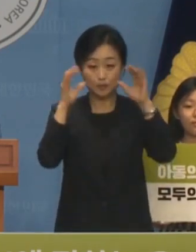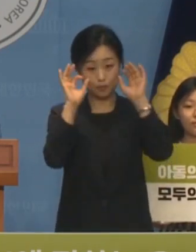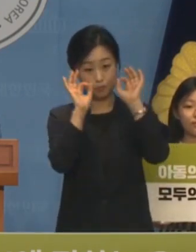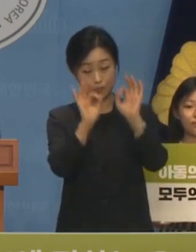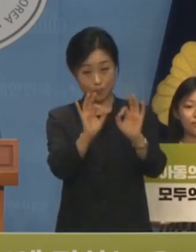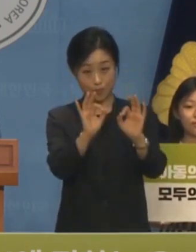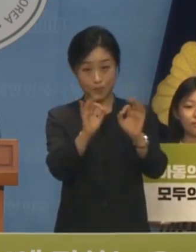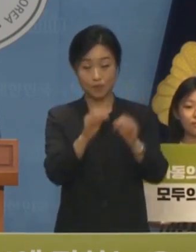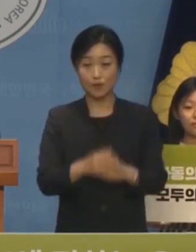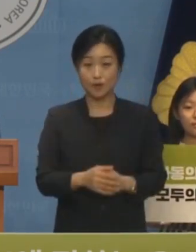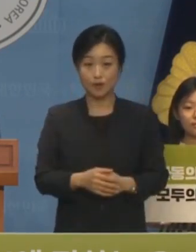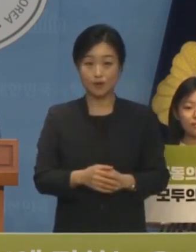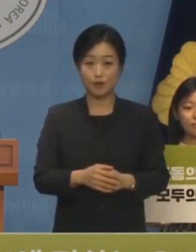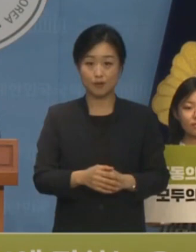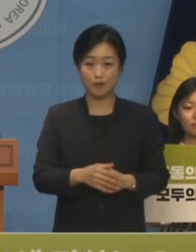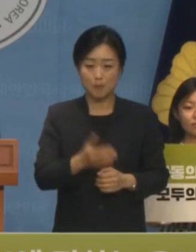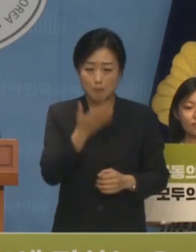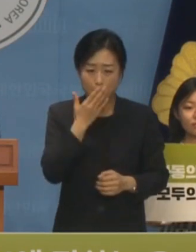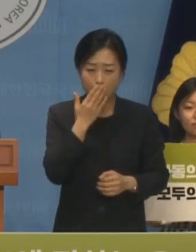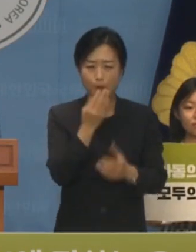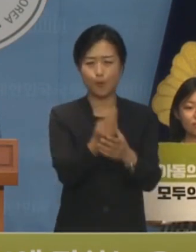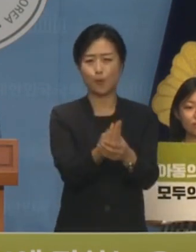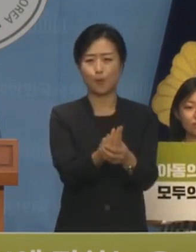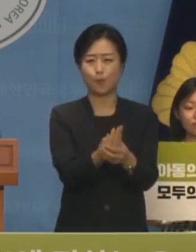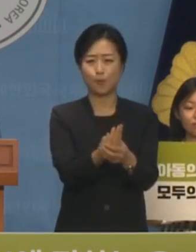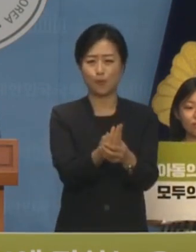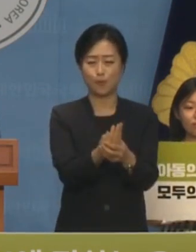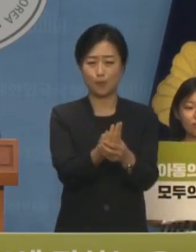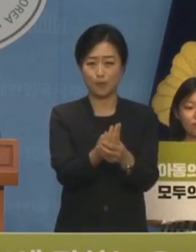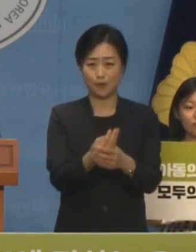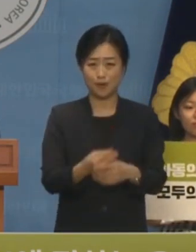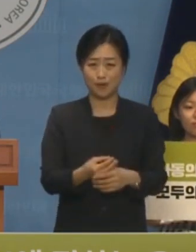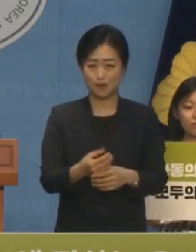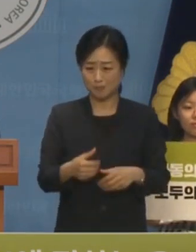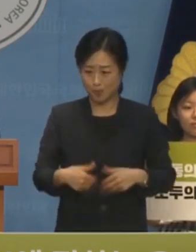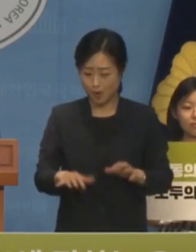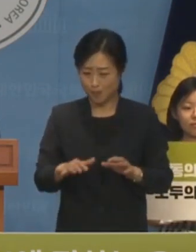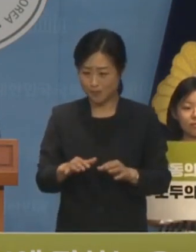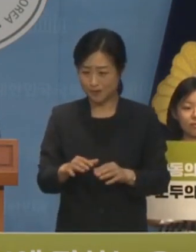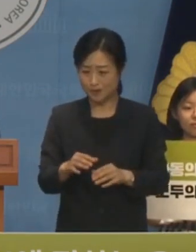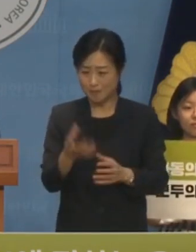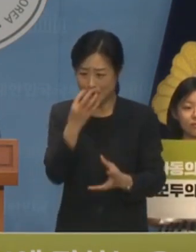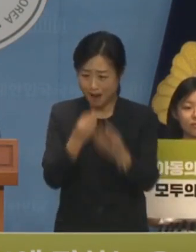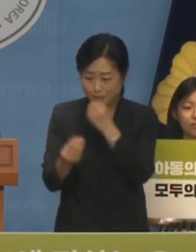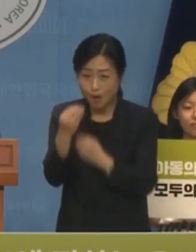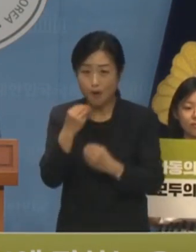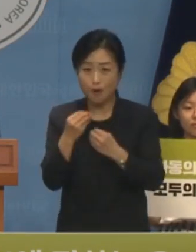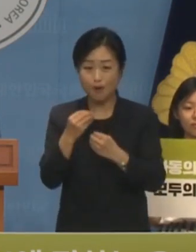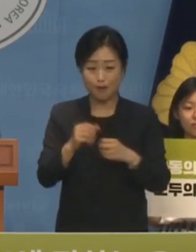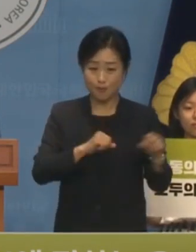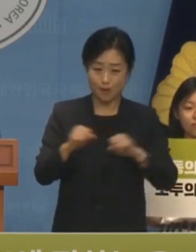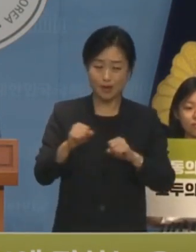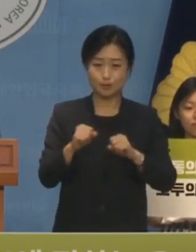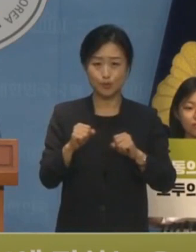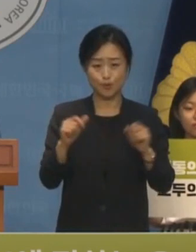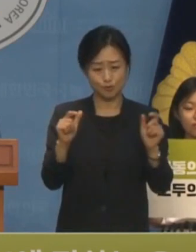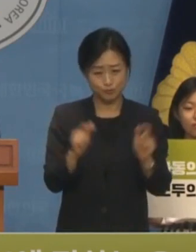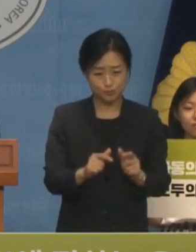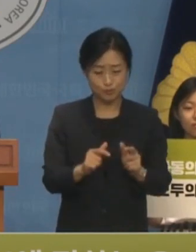아동들은 필요한 것을 너무 적게 먹고 필요하지 않은 것을 많이 먹고 있으며 덜 움직이고